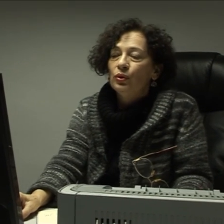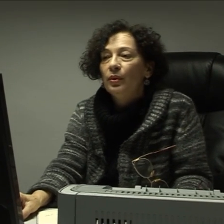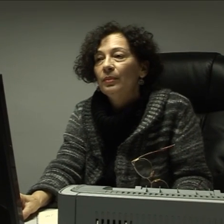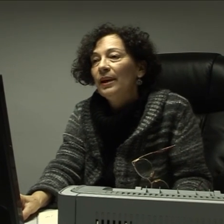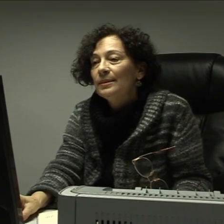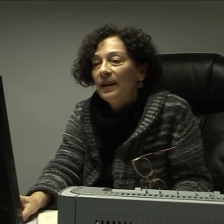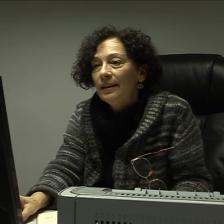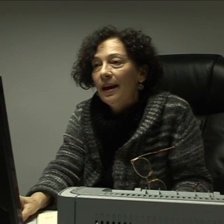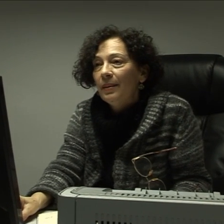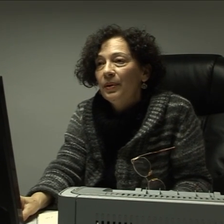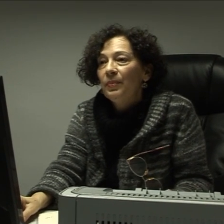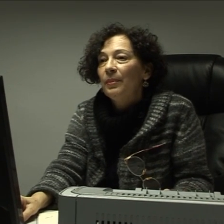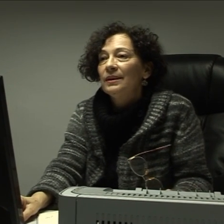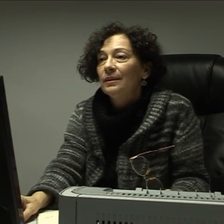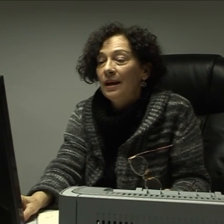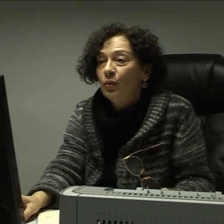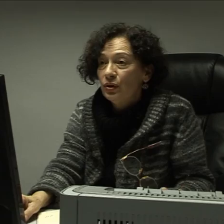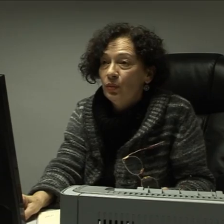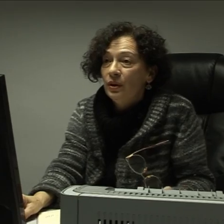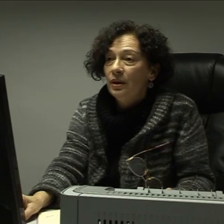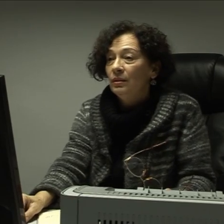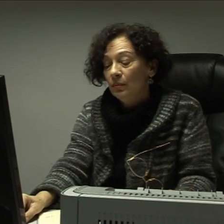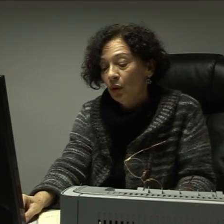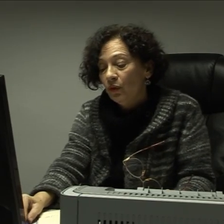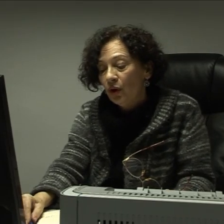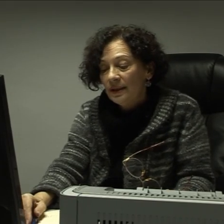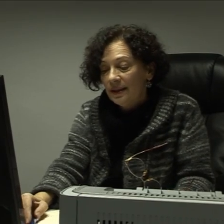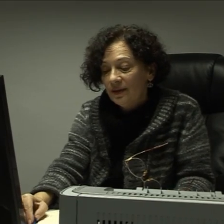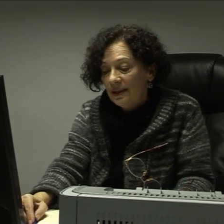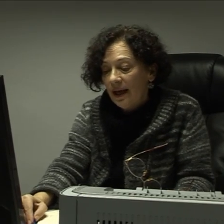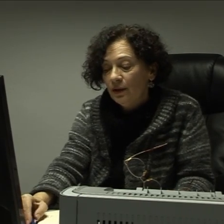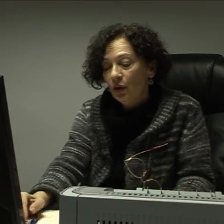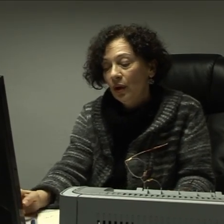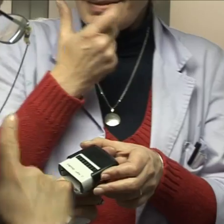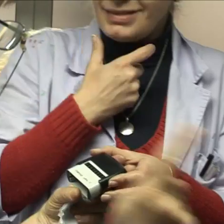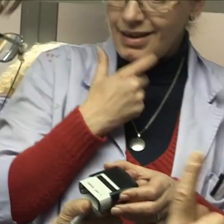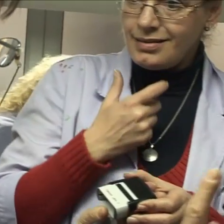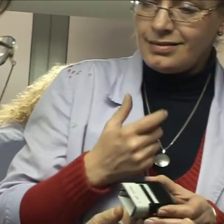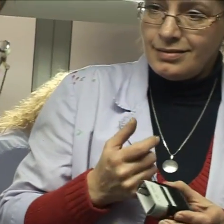je besplatna je priprema, tako smo i dogovorili se svi zajedno.